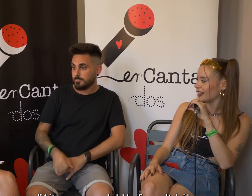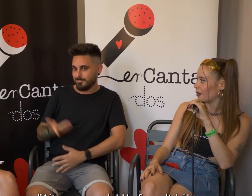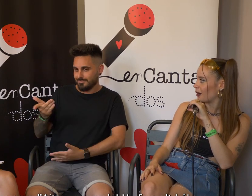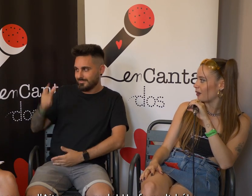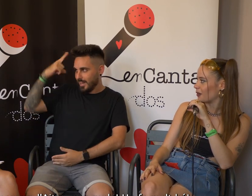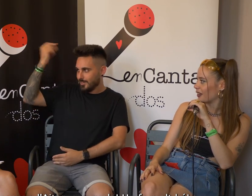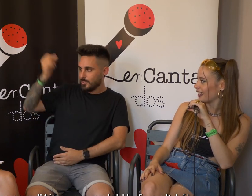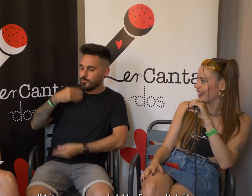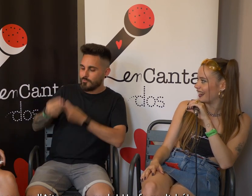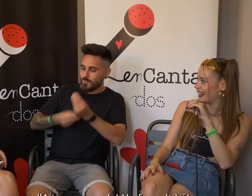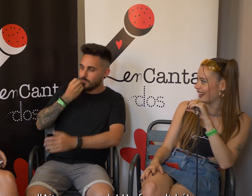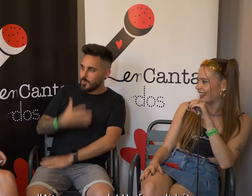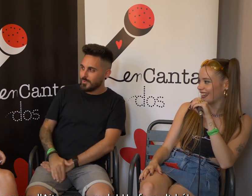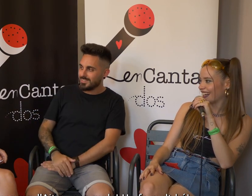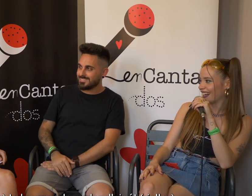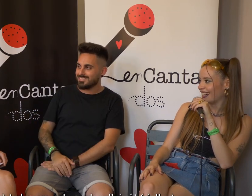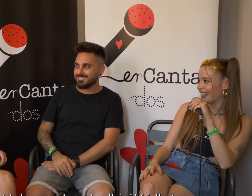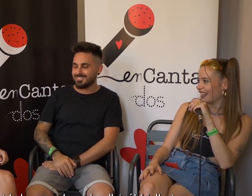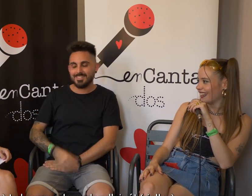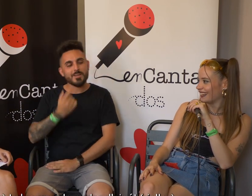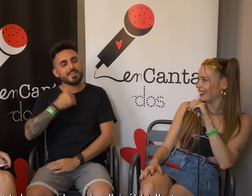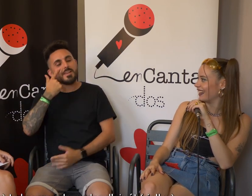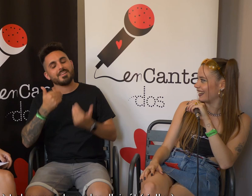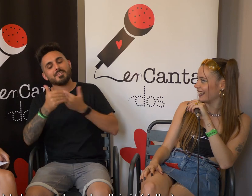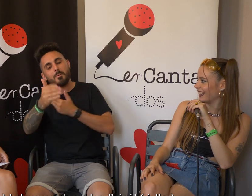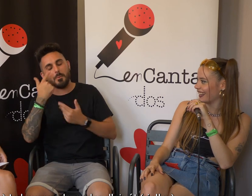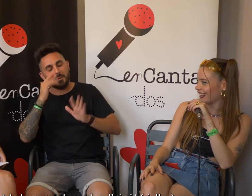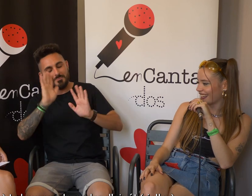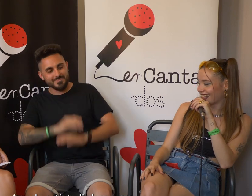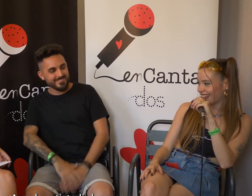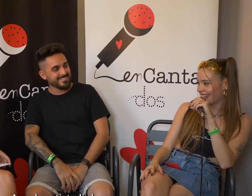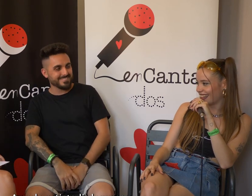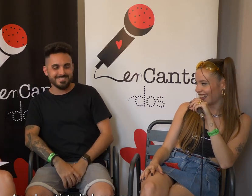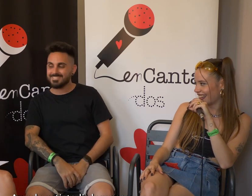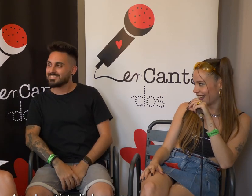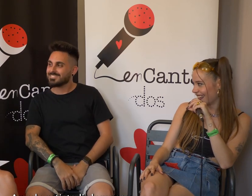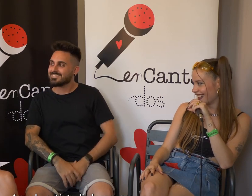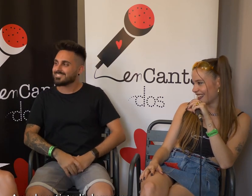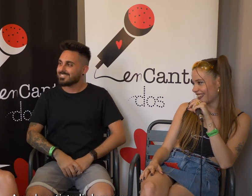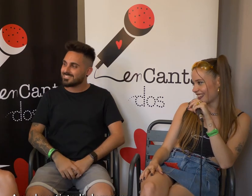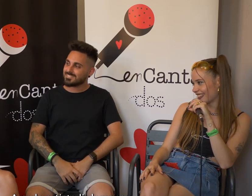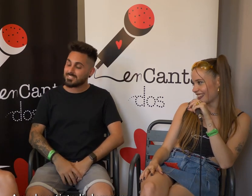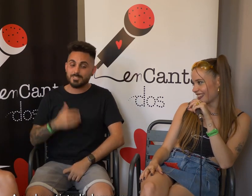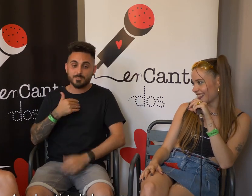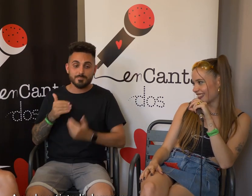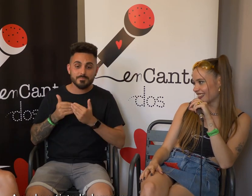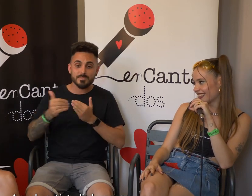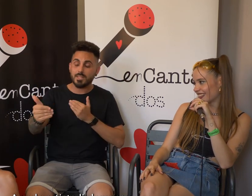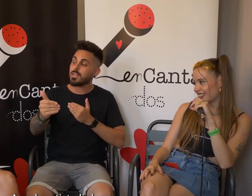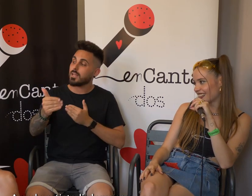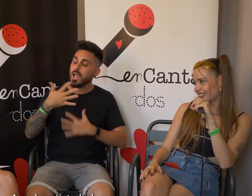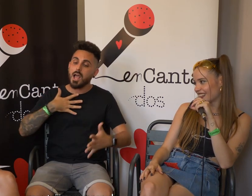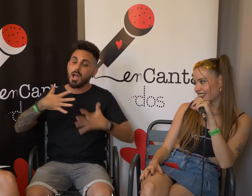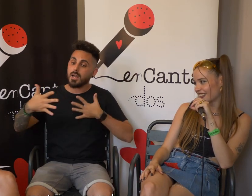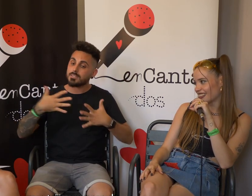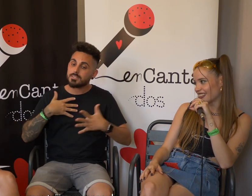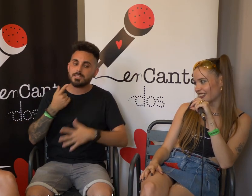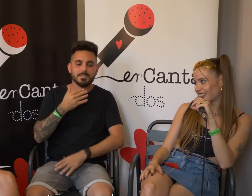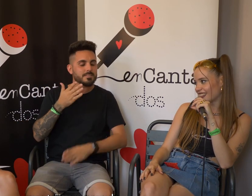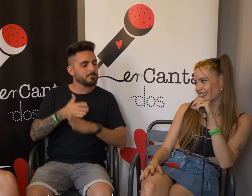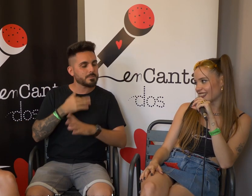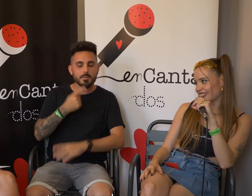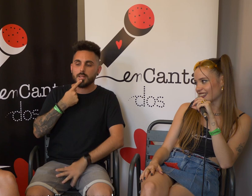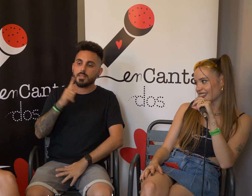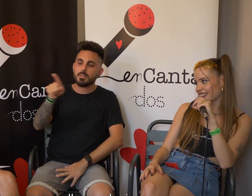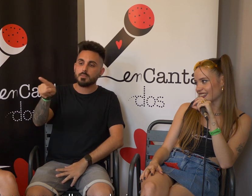l'Aitor, que mola, fa molt bueno, bé. Bueno, bueno, ja haurem de parlar d'això. A cada artista li demanem que triï una